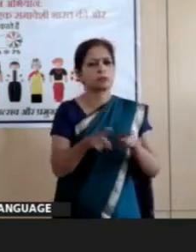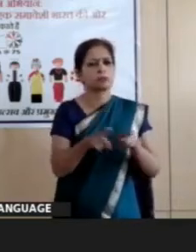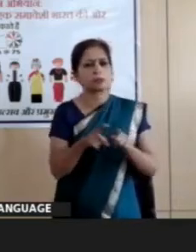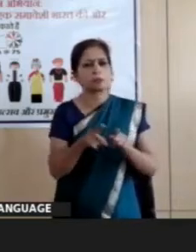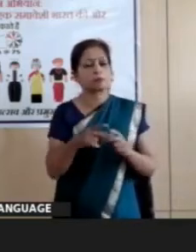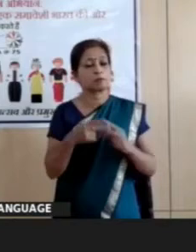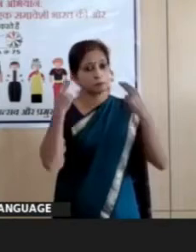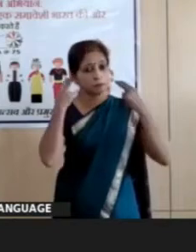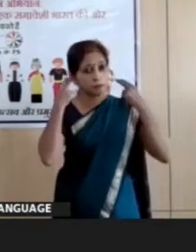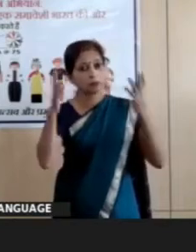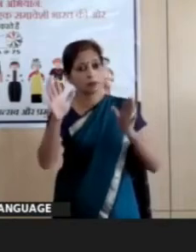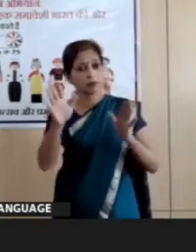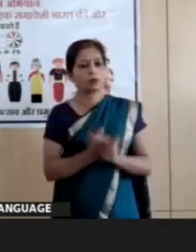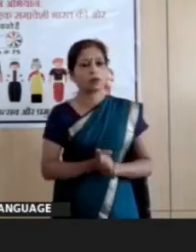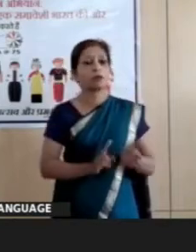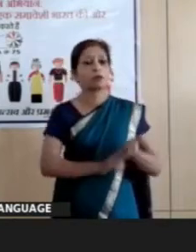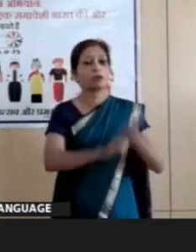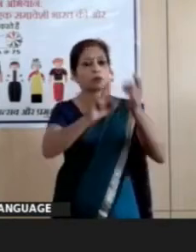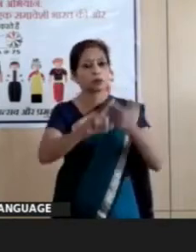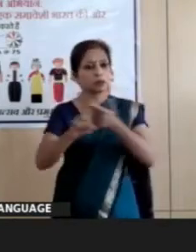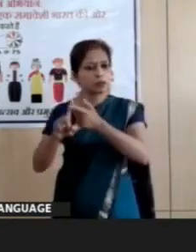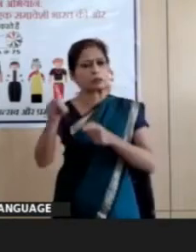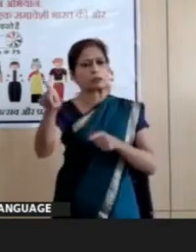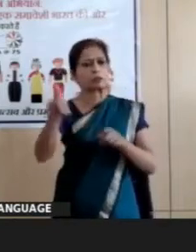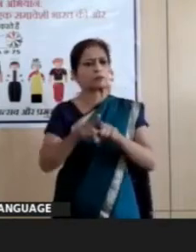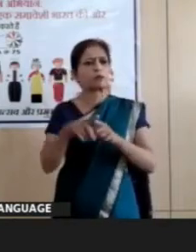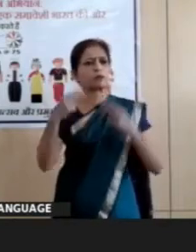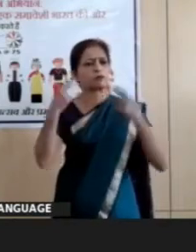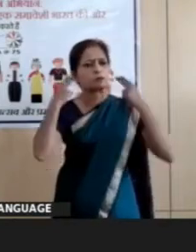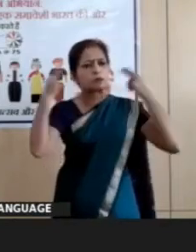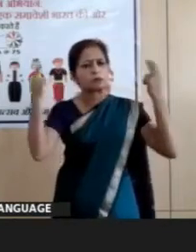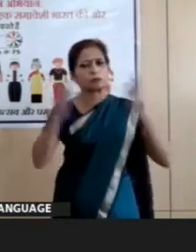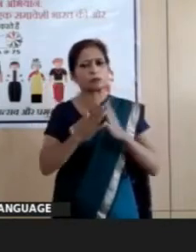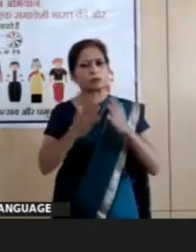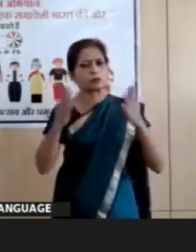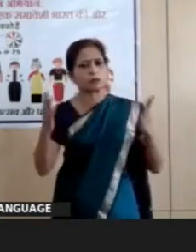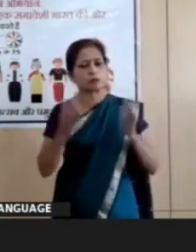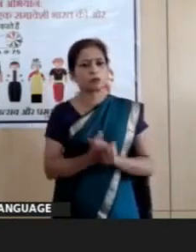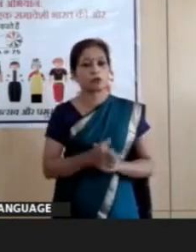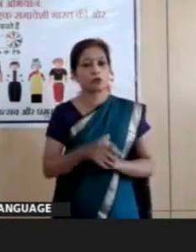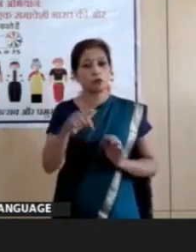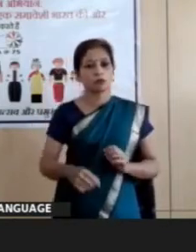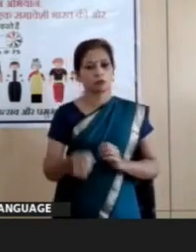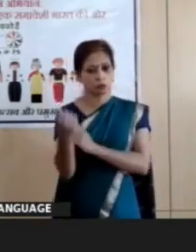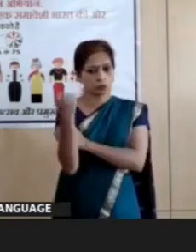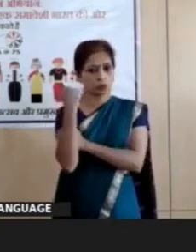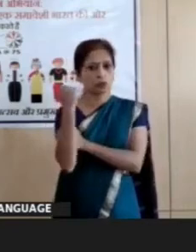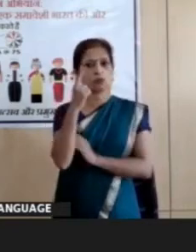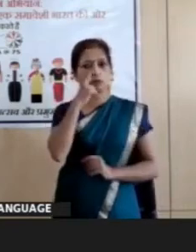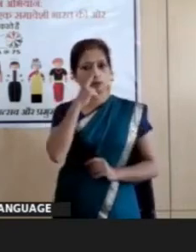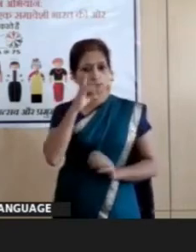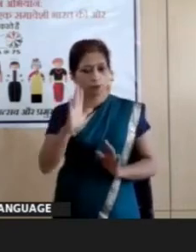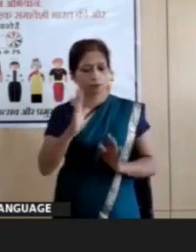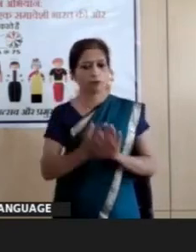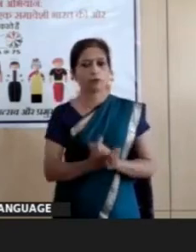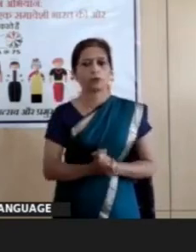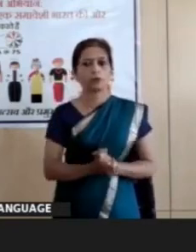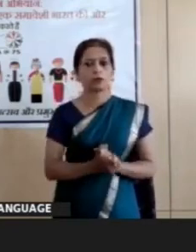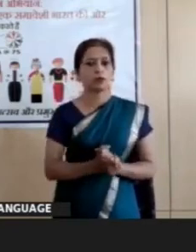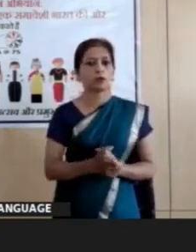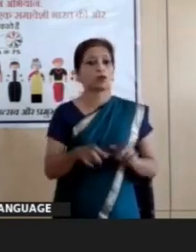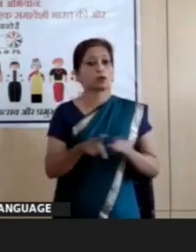भी पूर्वोत्तर में जाने जाते हैं। पूर्वोत्तर के लिए मैडम एक रोल मॉडल है, एक आइकन है, एक सशक्त महिला